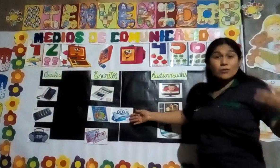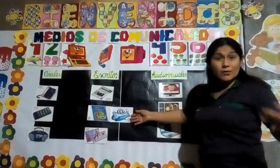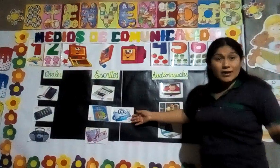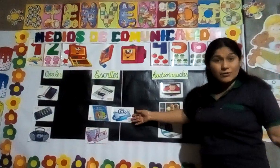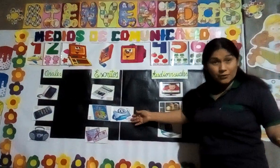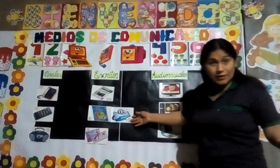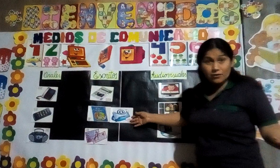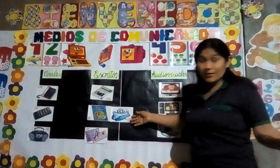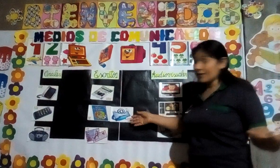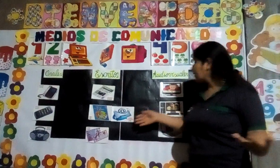correo electrónico, ¿verdad?